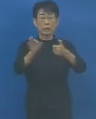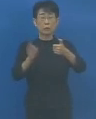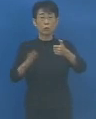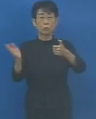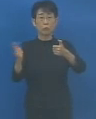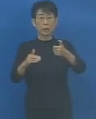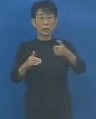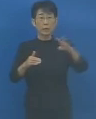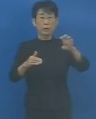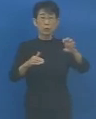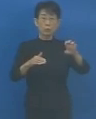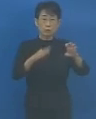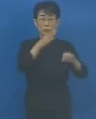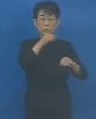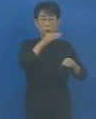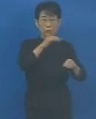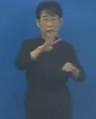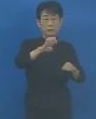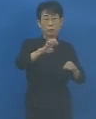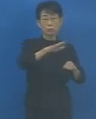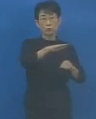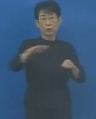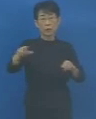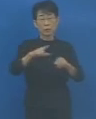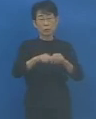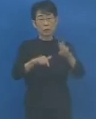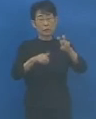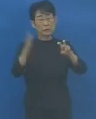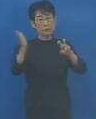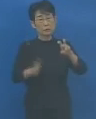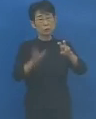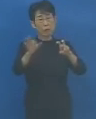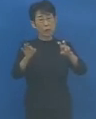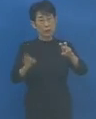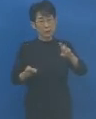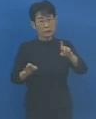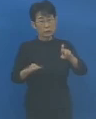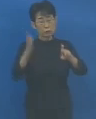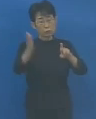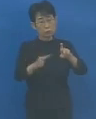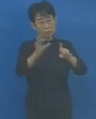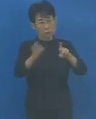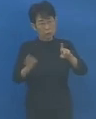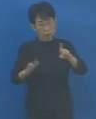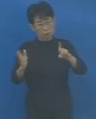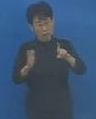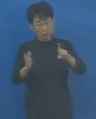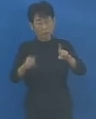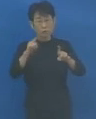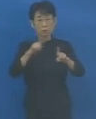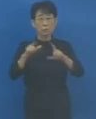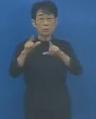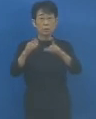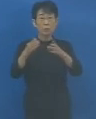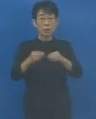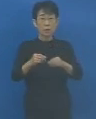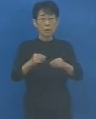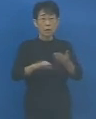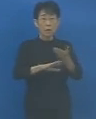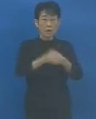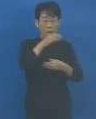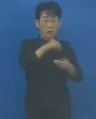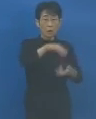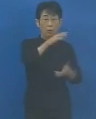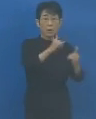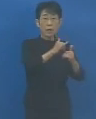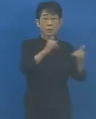の40代50代が2割強1割強だったですかね、あとはあの高齢者のところの